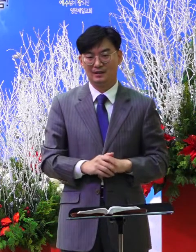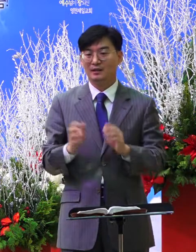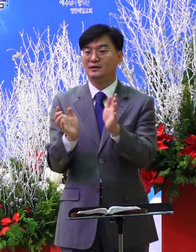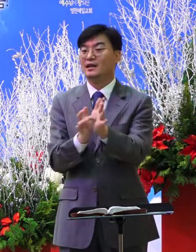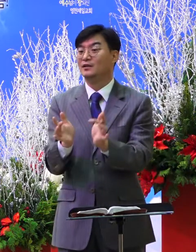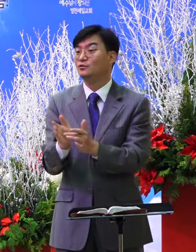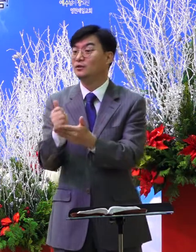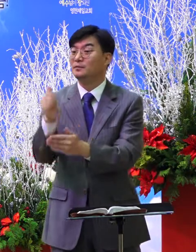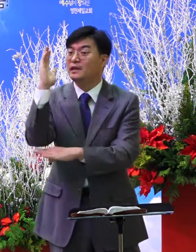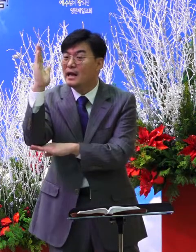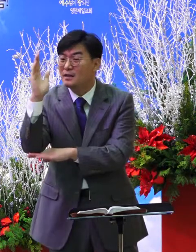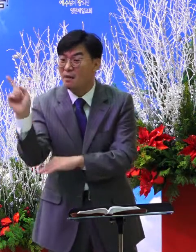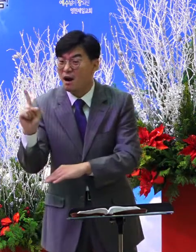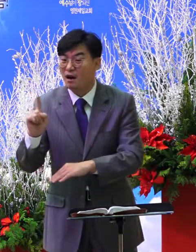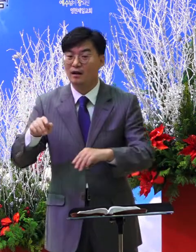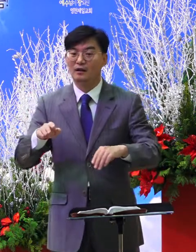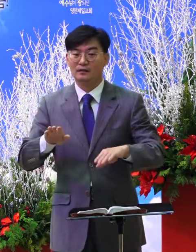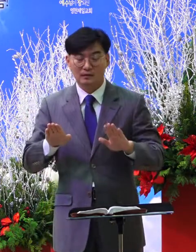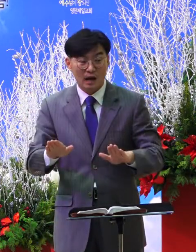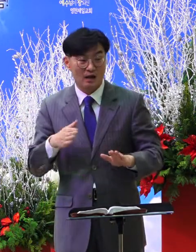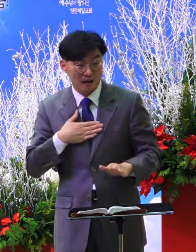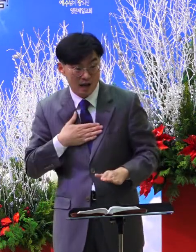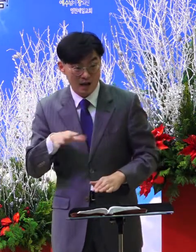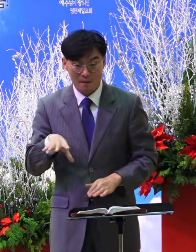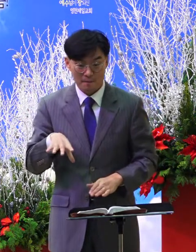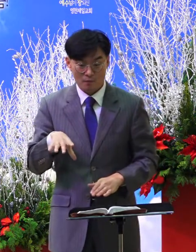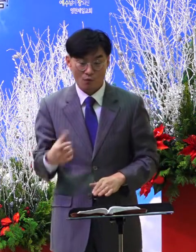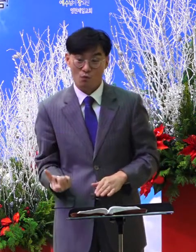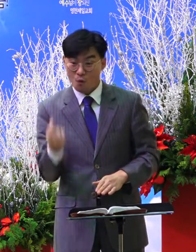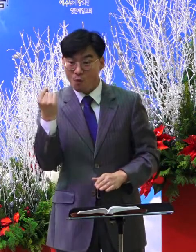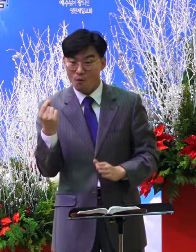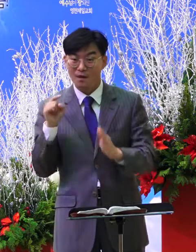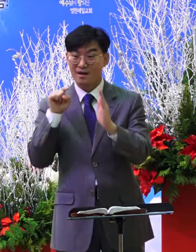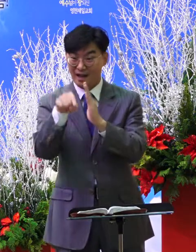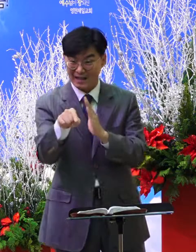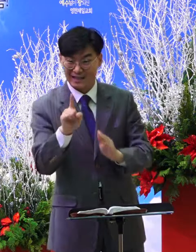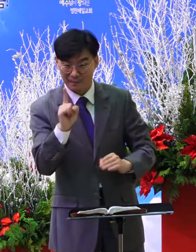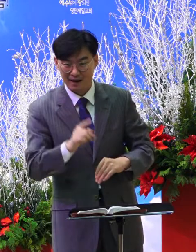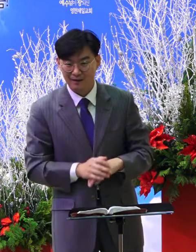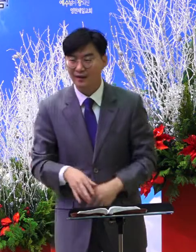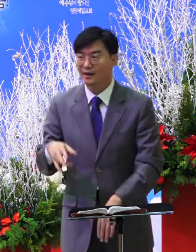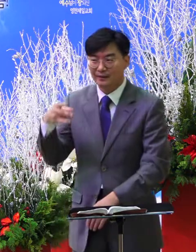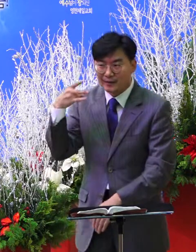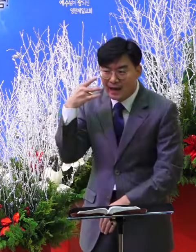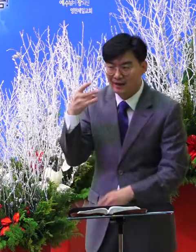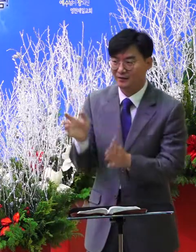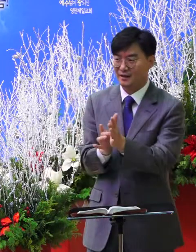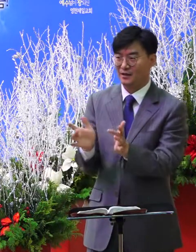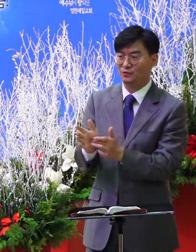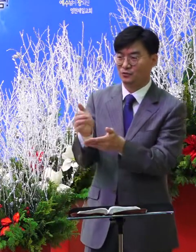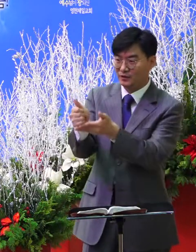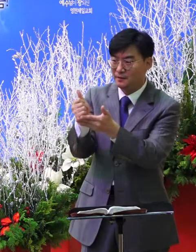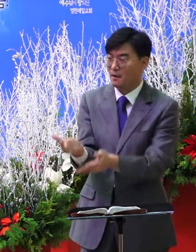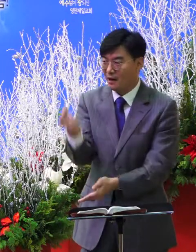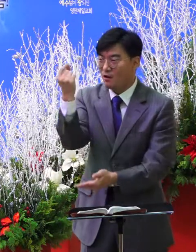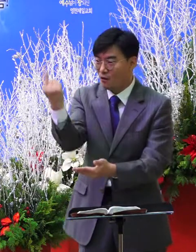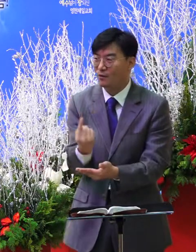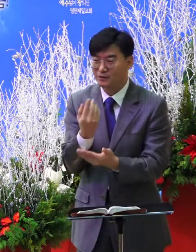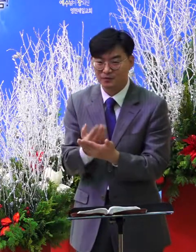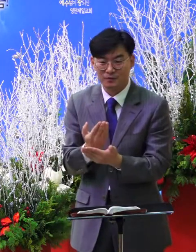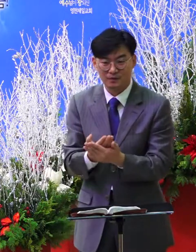성경의 가장 마지막 장에서 주님께서 최종적으로 강조하신 것이 바로 이 신앙입니다. 재림의 신앙,